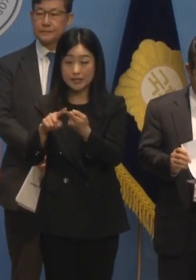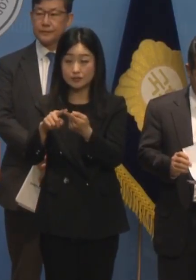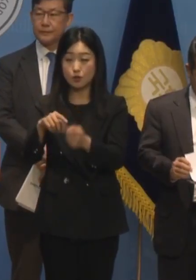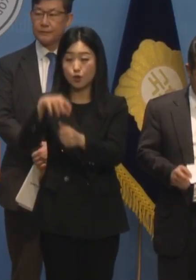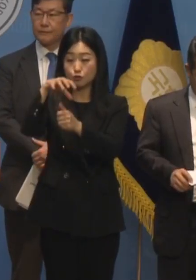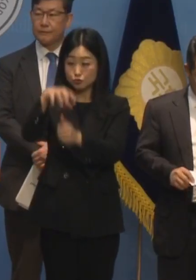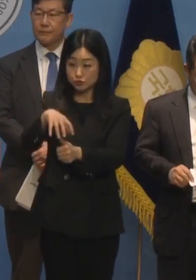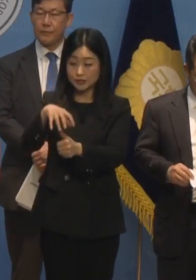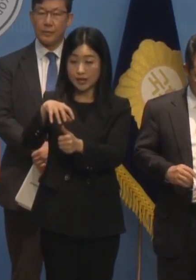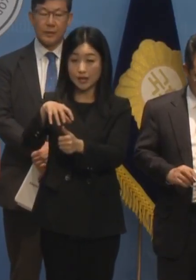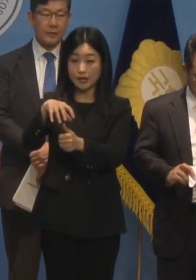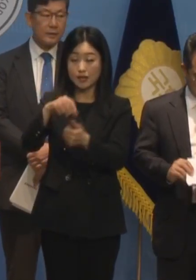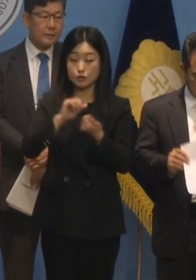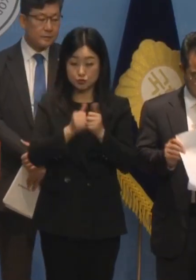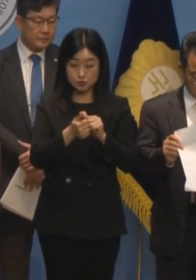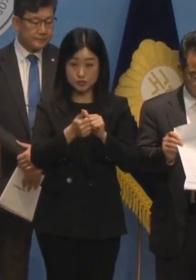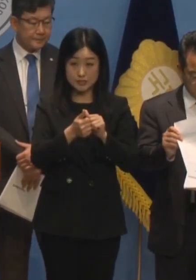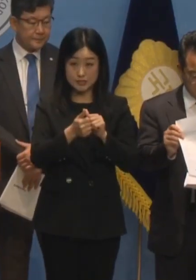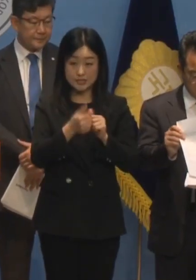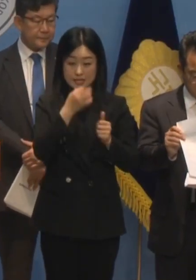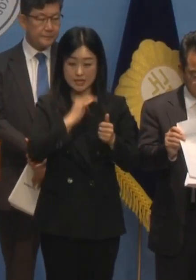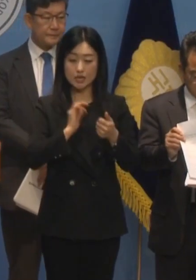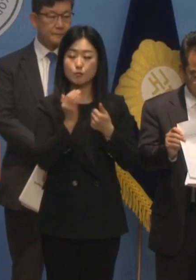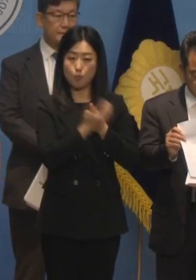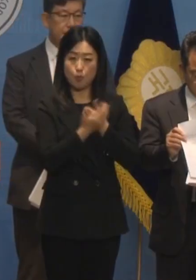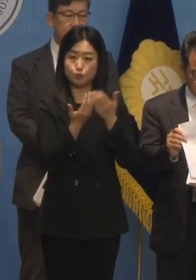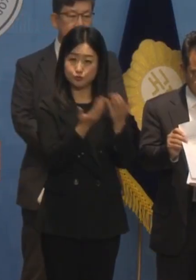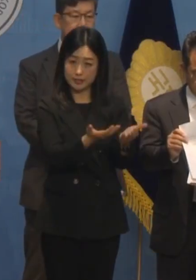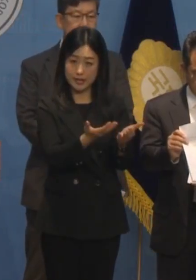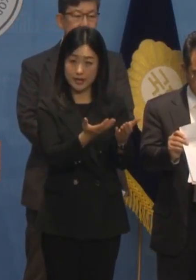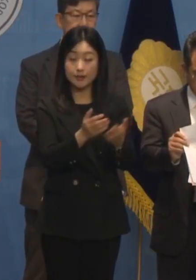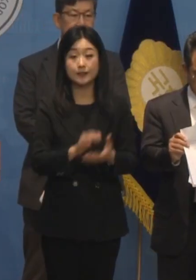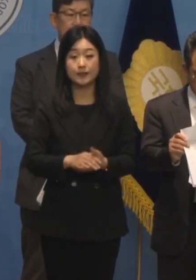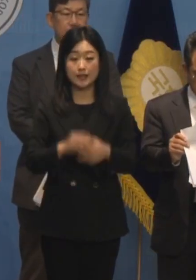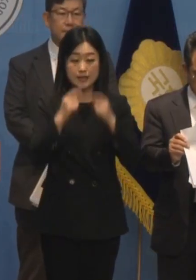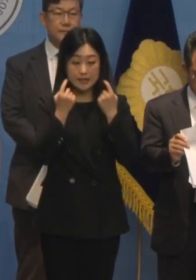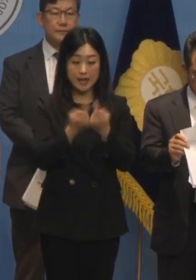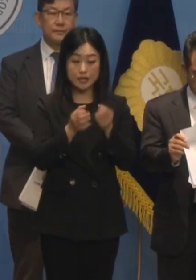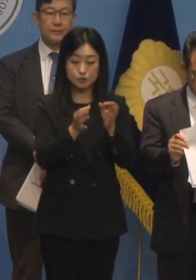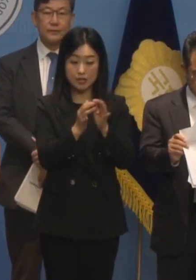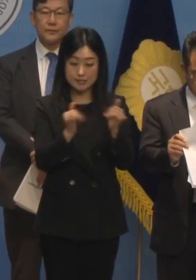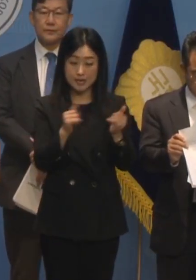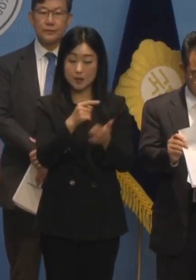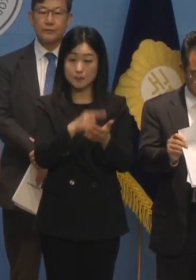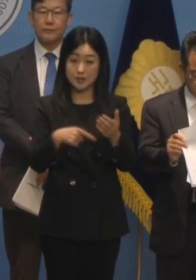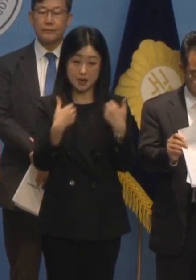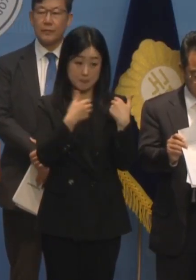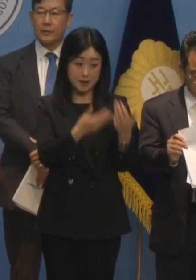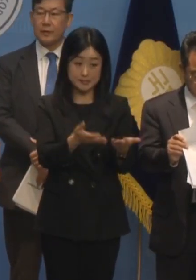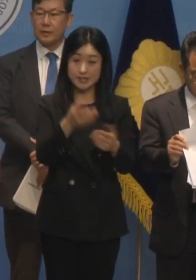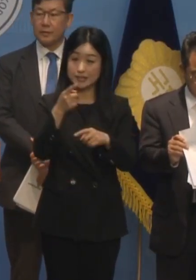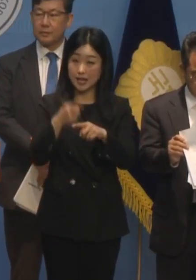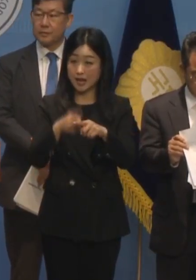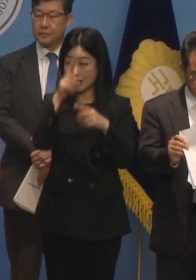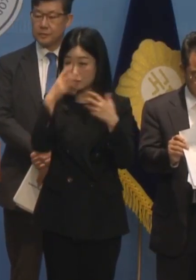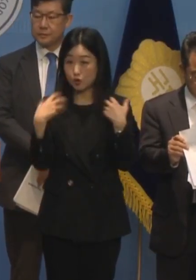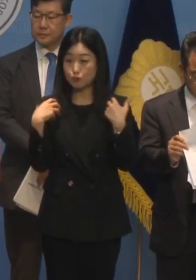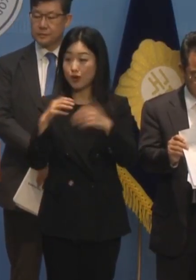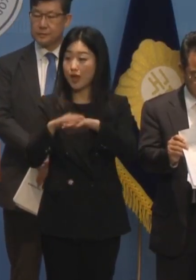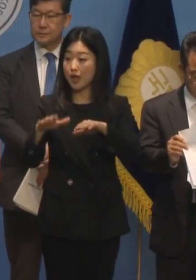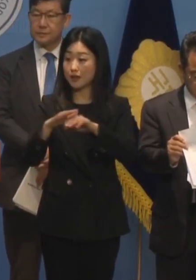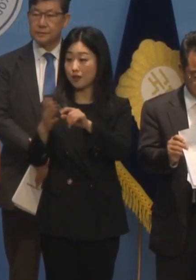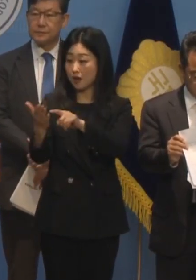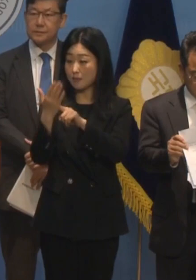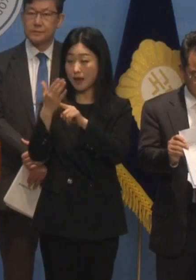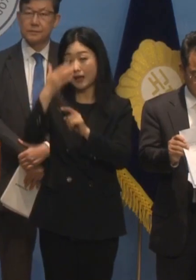통해 주주의 이익을 보호하겠다는 것입니다. 오랜 시간 소액주주들의 피해를 방치해온 정부가 뒤늦게 대책을 내놓은